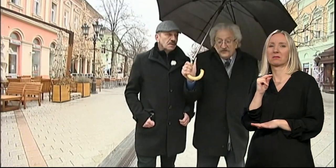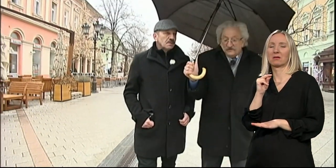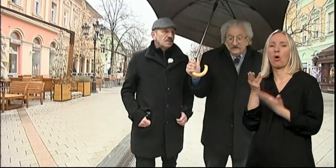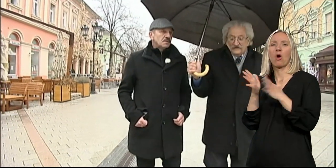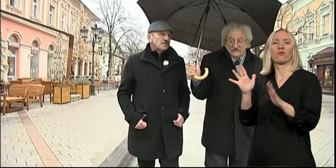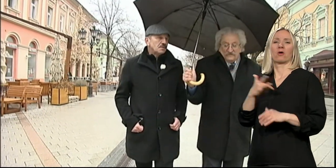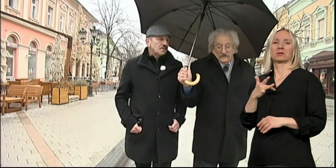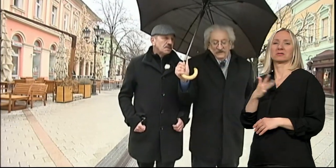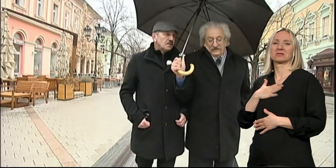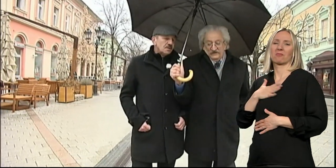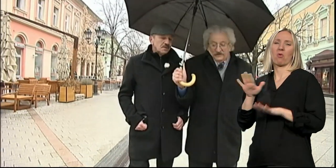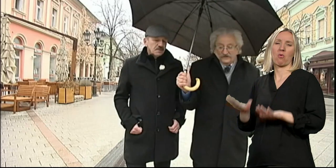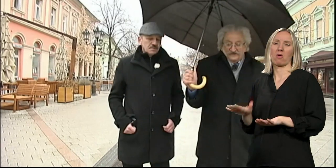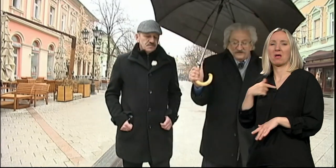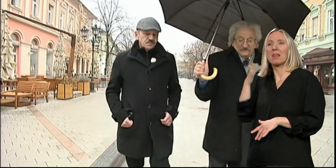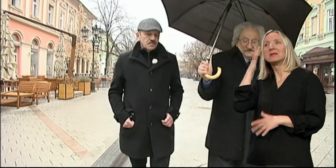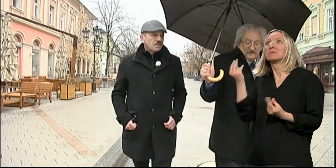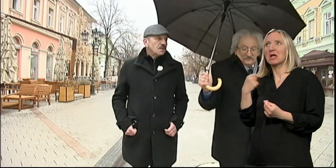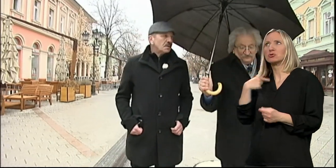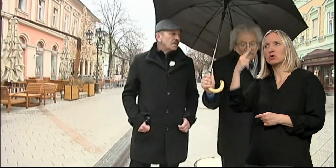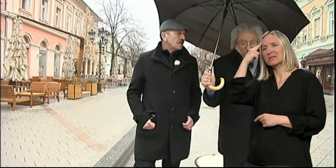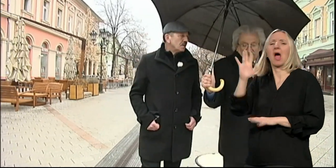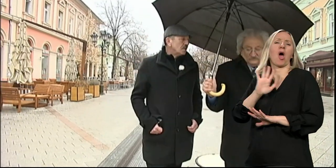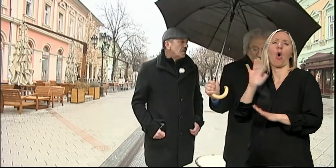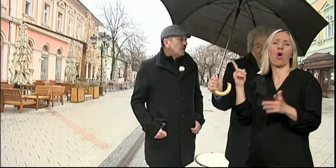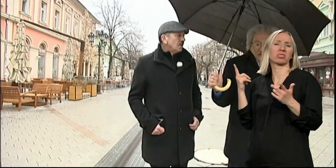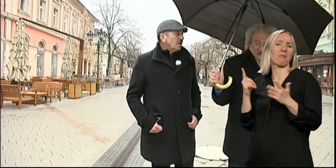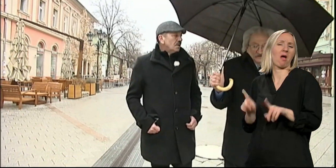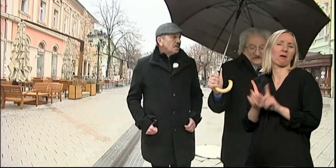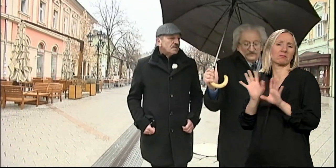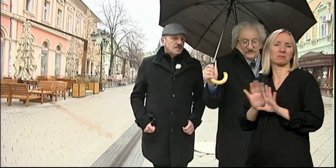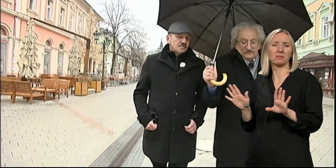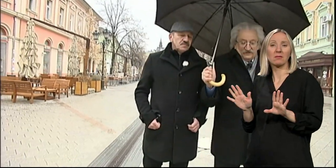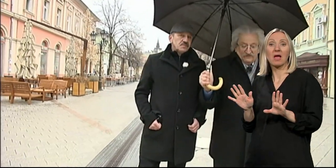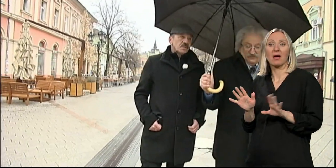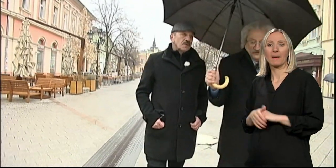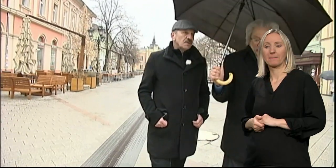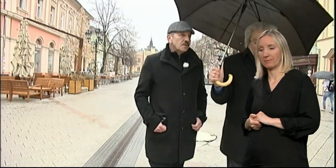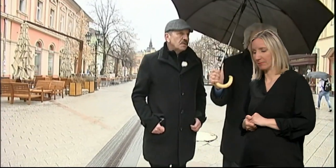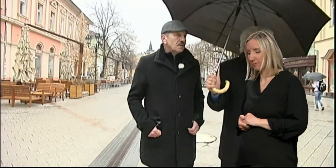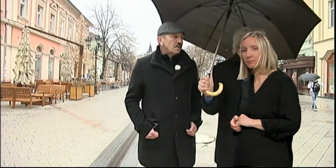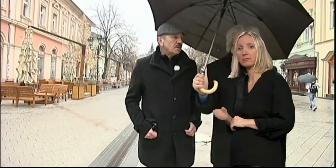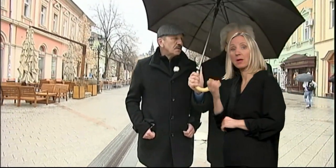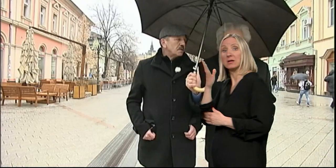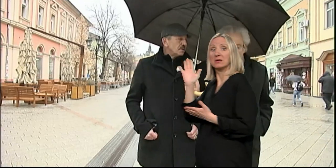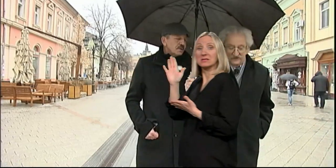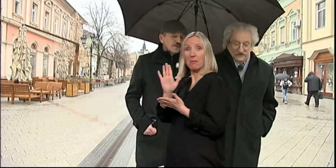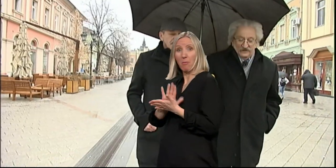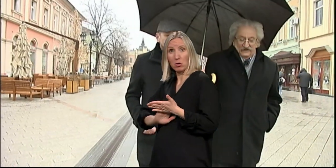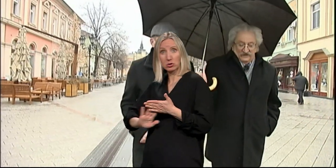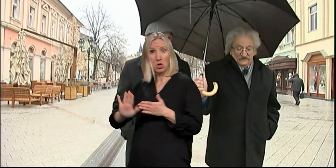znam zašto, ali jednostavno sam to znao. I kako sam počeo, tako evo i